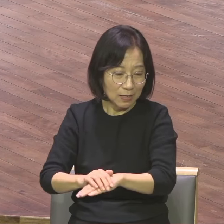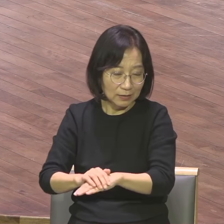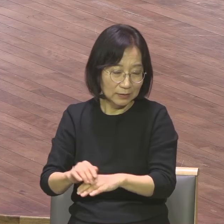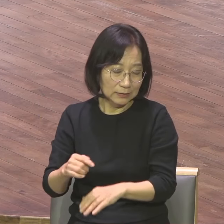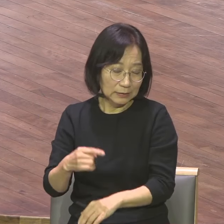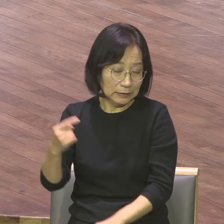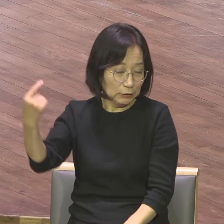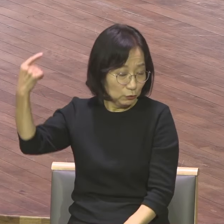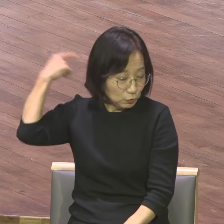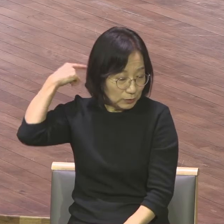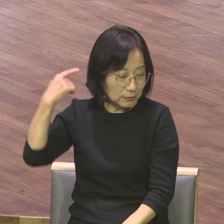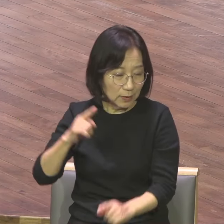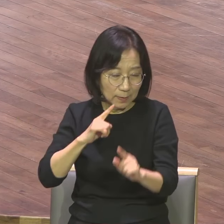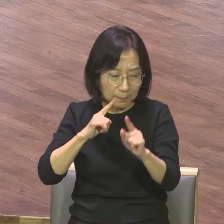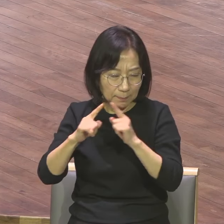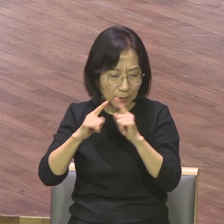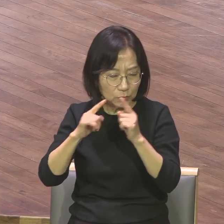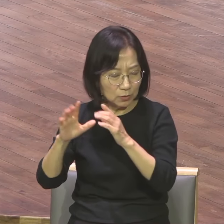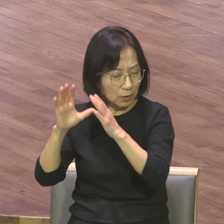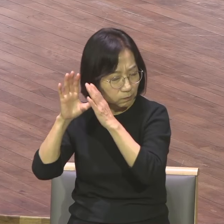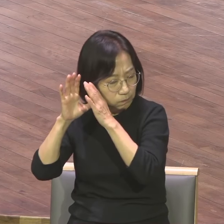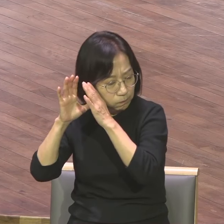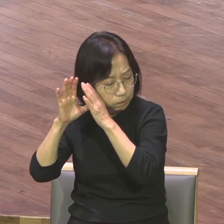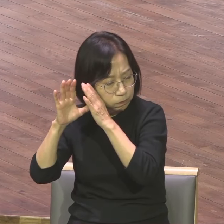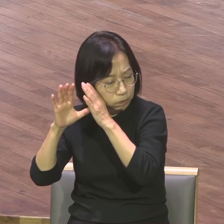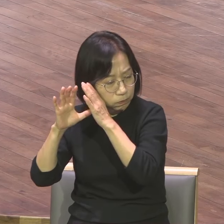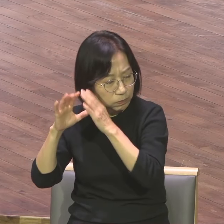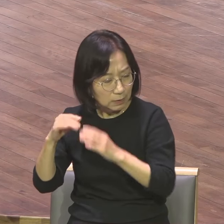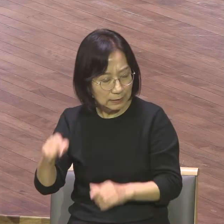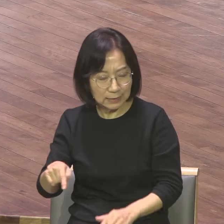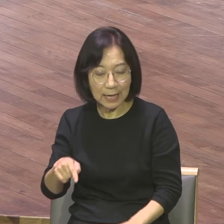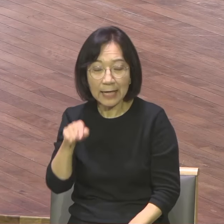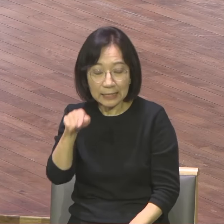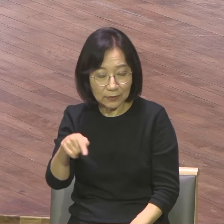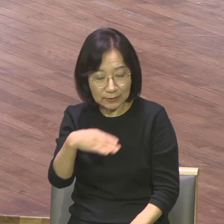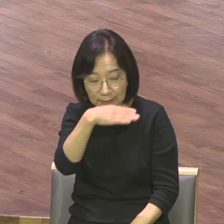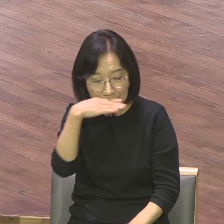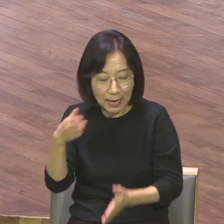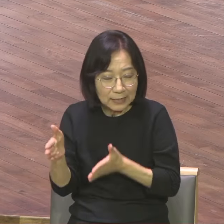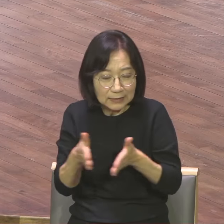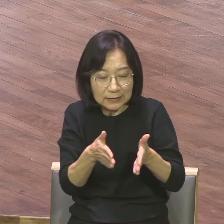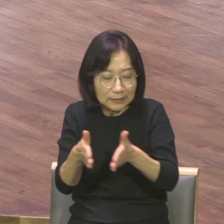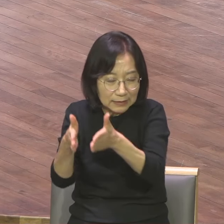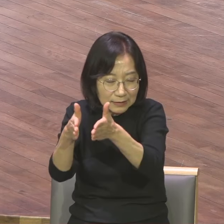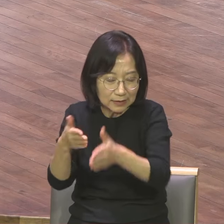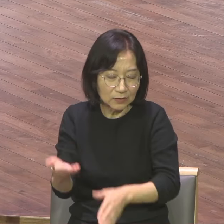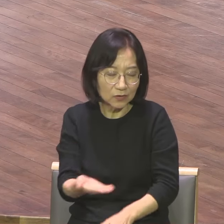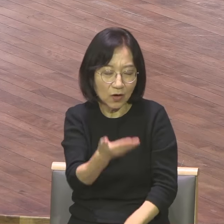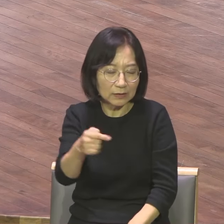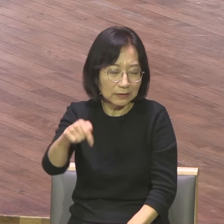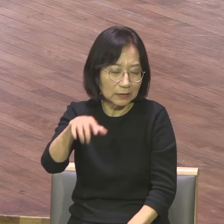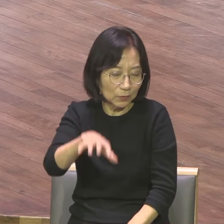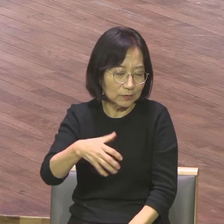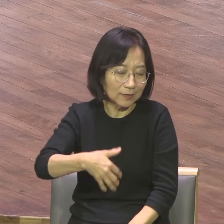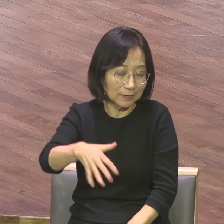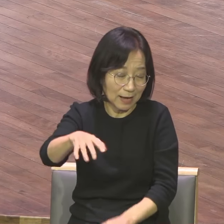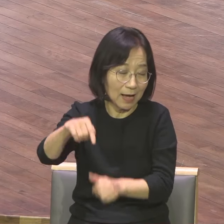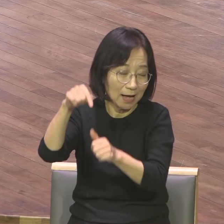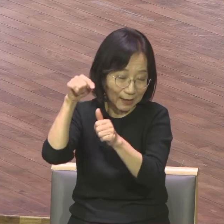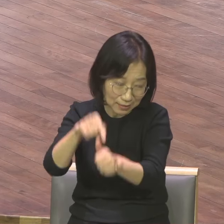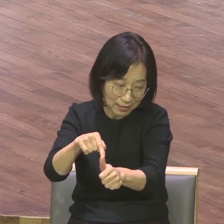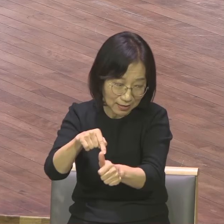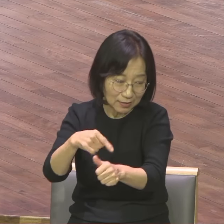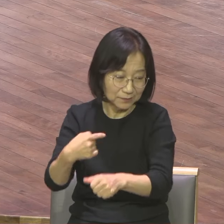왼쪽으로 치우치든지 내 뒤에서 말소리가 내 귀에 들려 이르기를 이것이 바른 길이니 너희는 이리로 가라